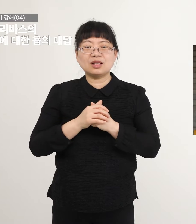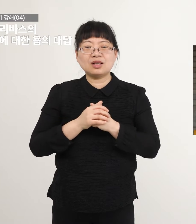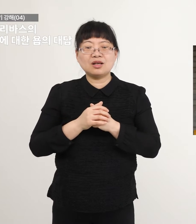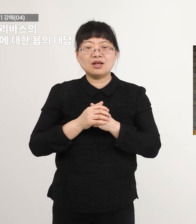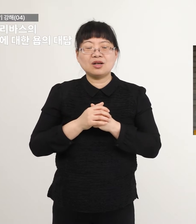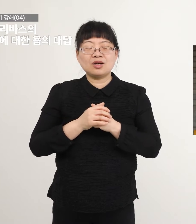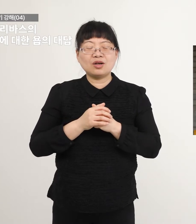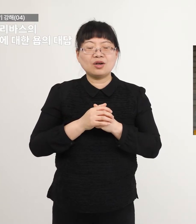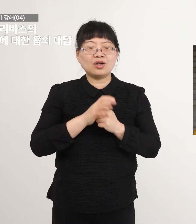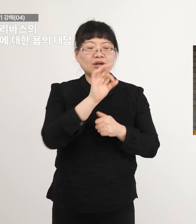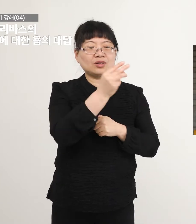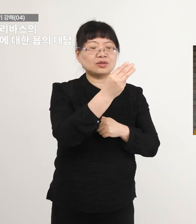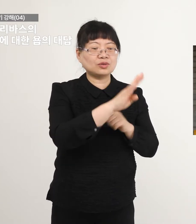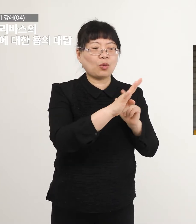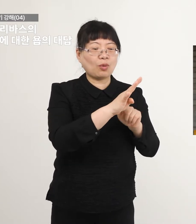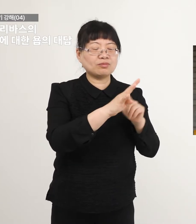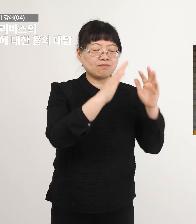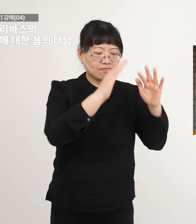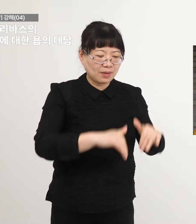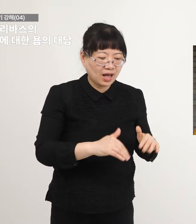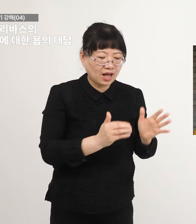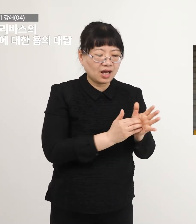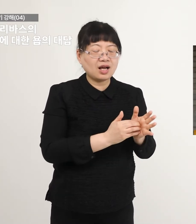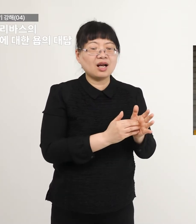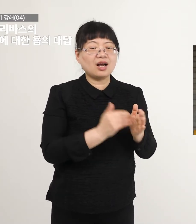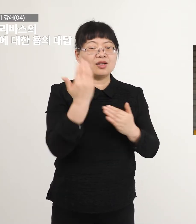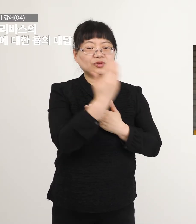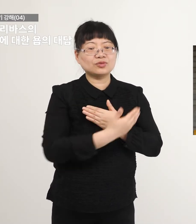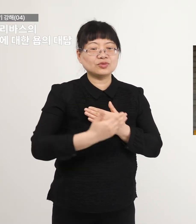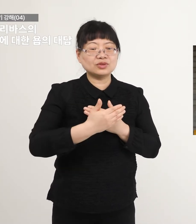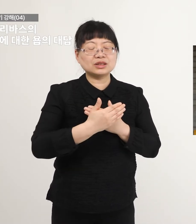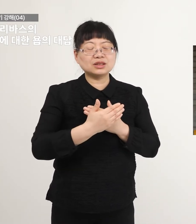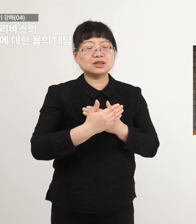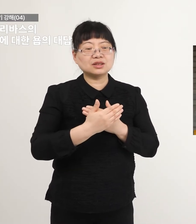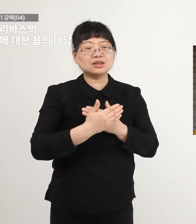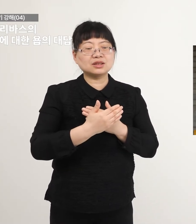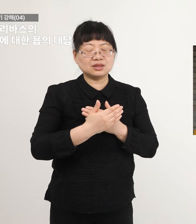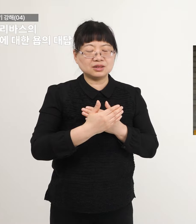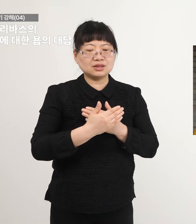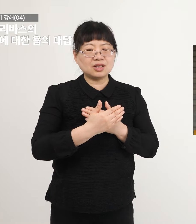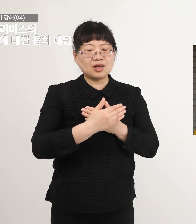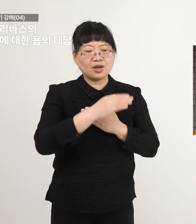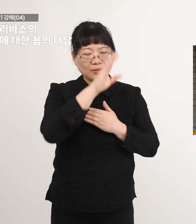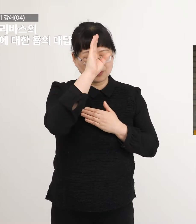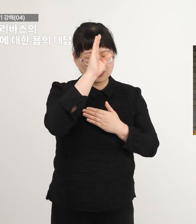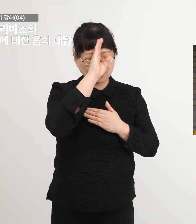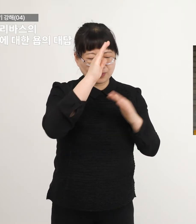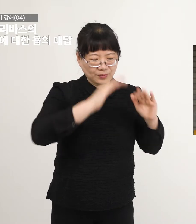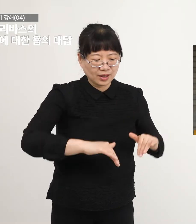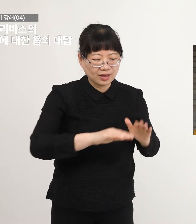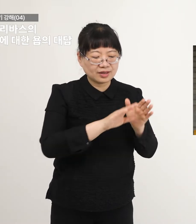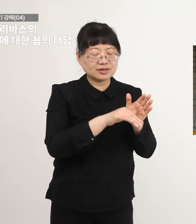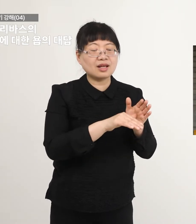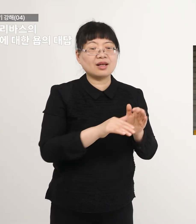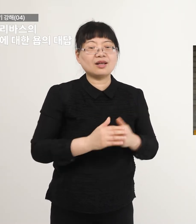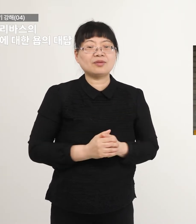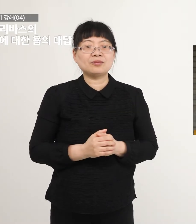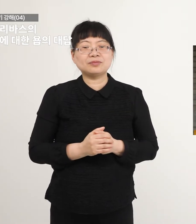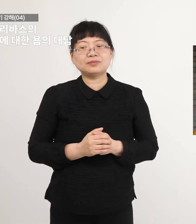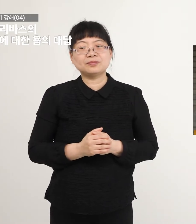번째 울타리를 허물고 육신인 두 번째 울타리를 허물 때